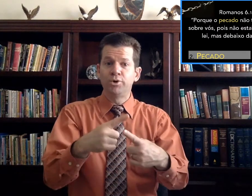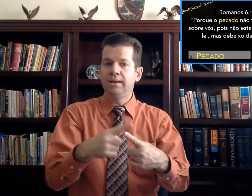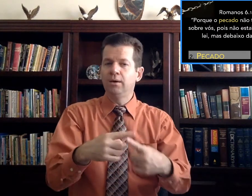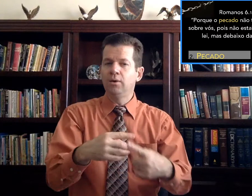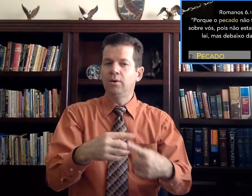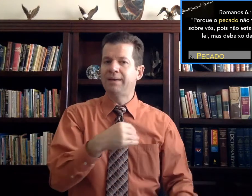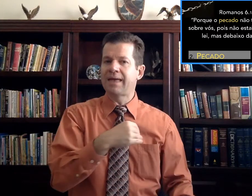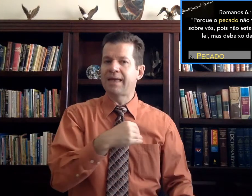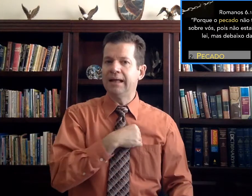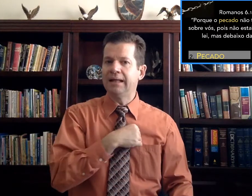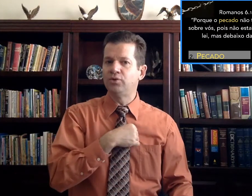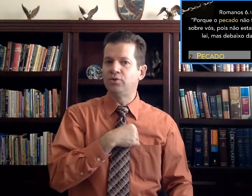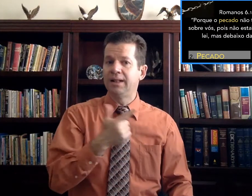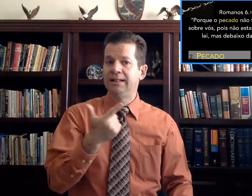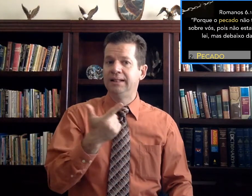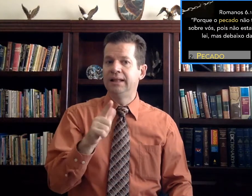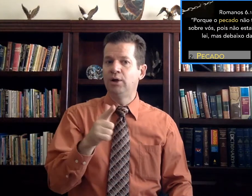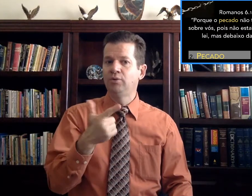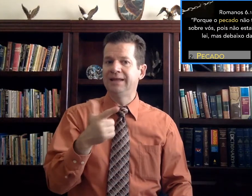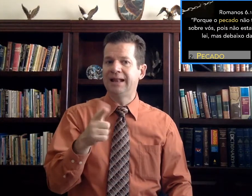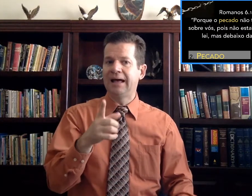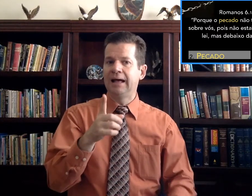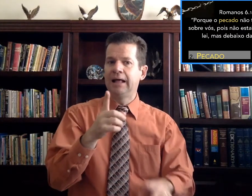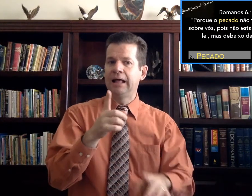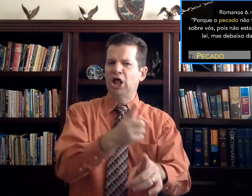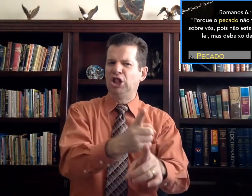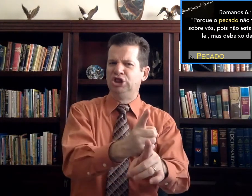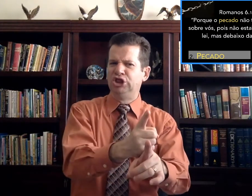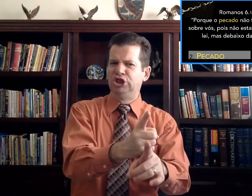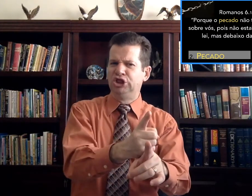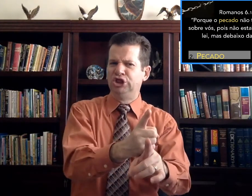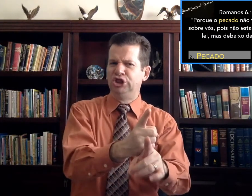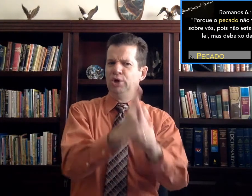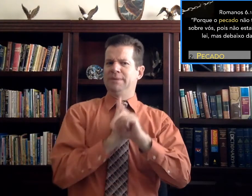Porque o pecado não terá domínio.